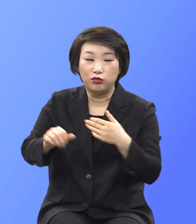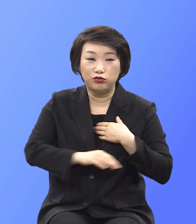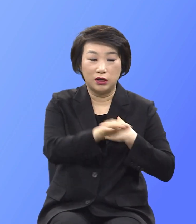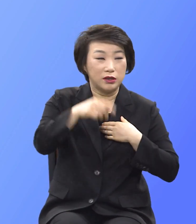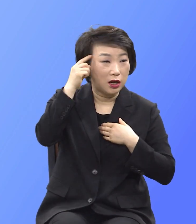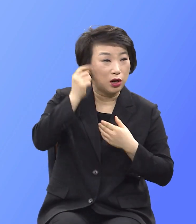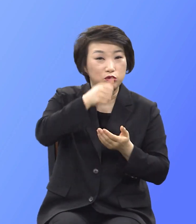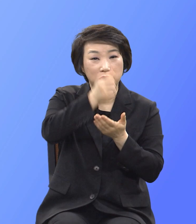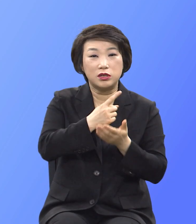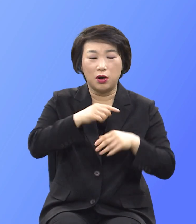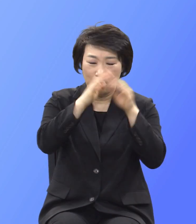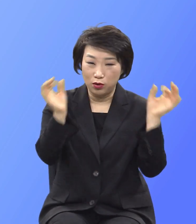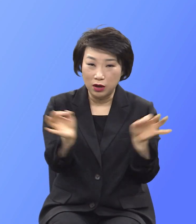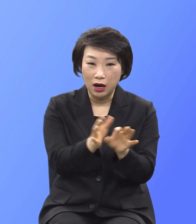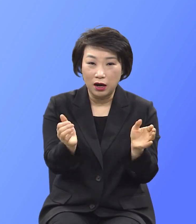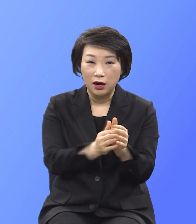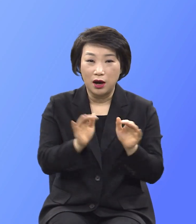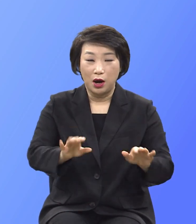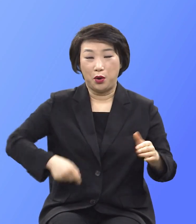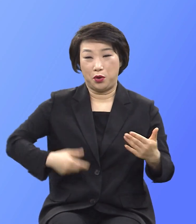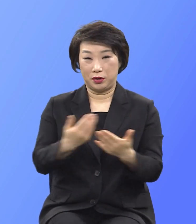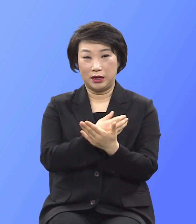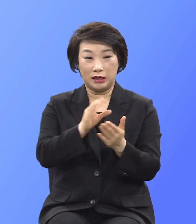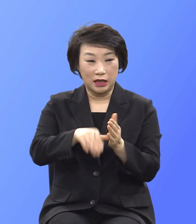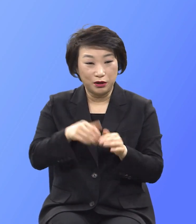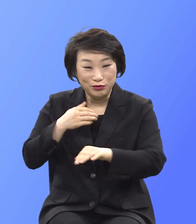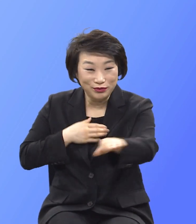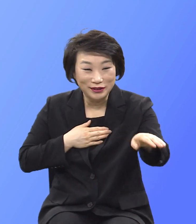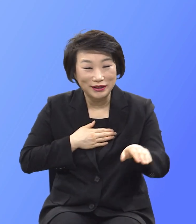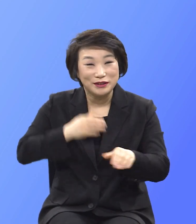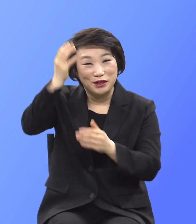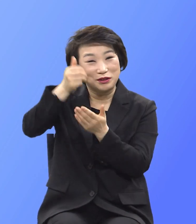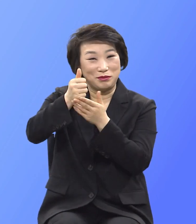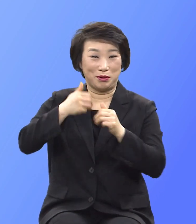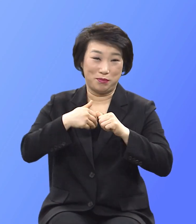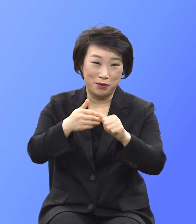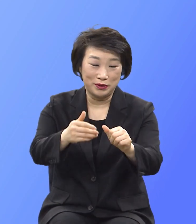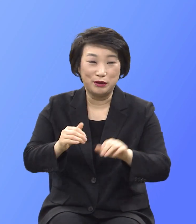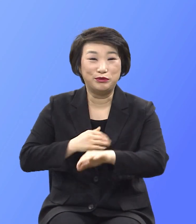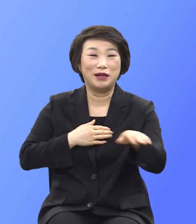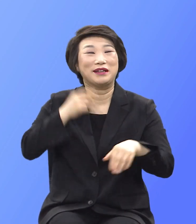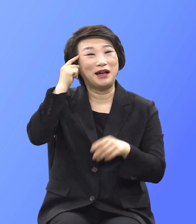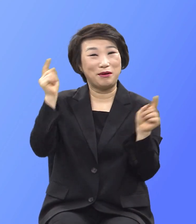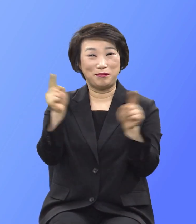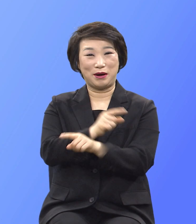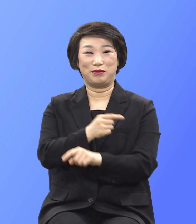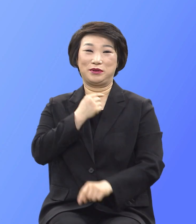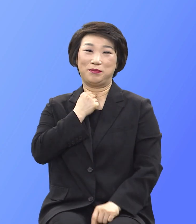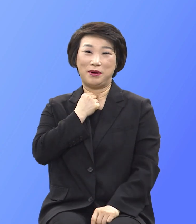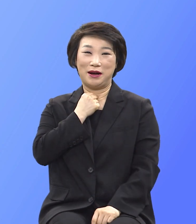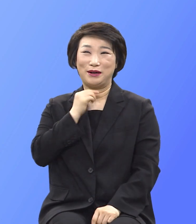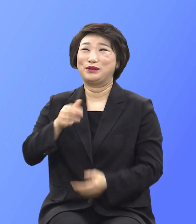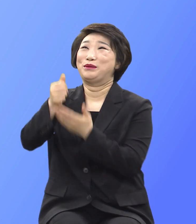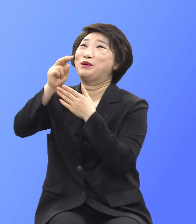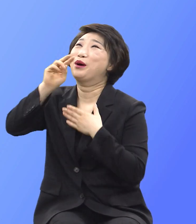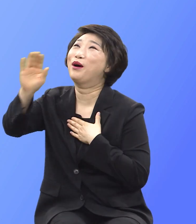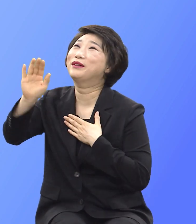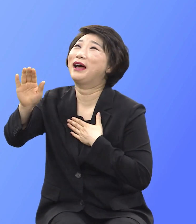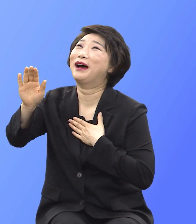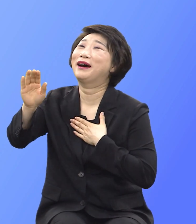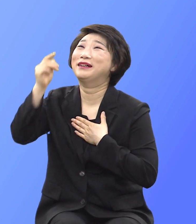도말하시고 회개하는 자에게 성령을 보내서 생각을 바꾸려 하신다 이 말이에요. 주여 내